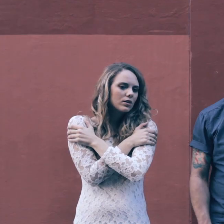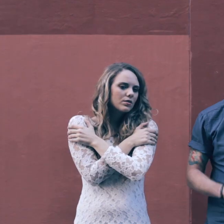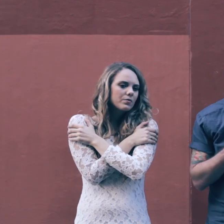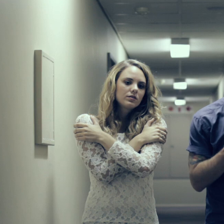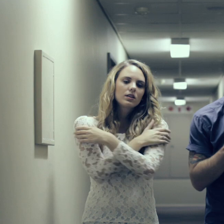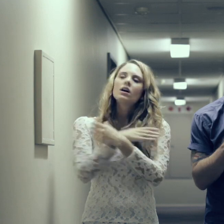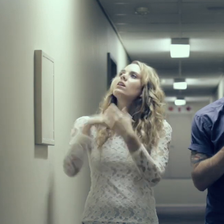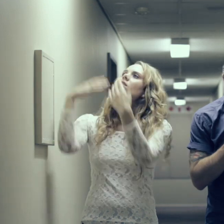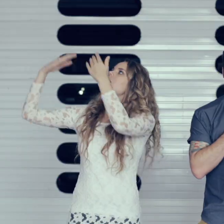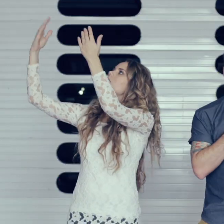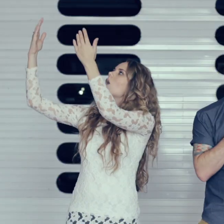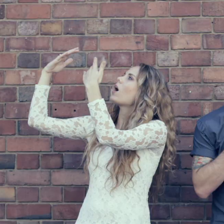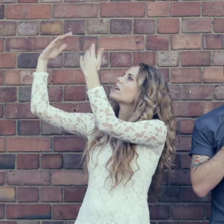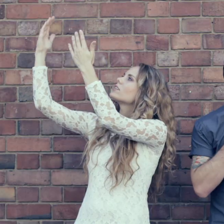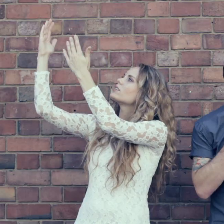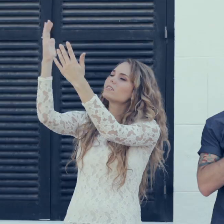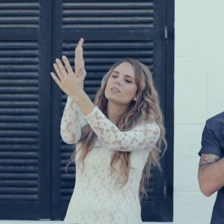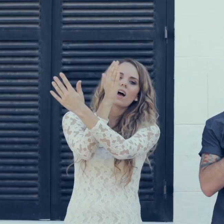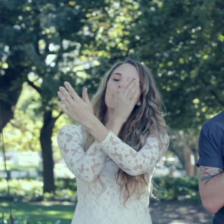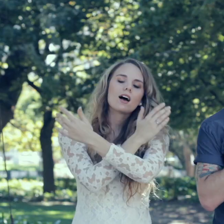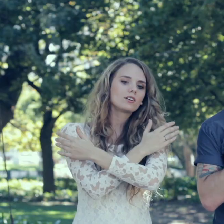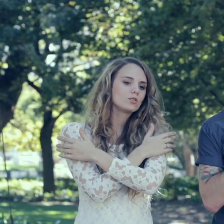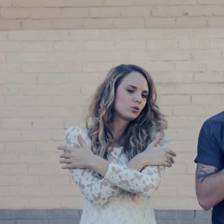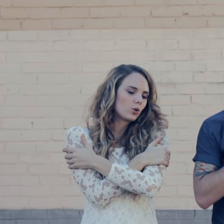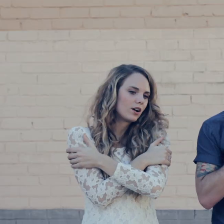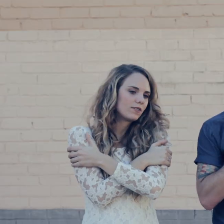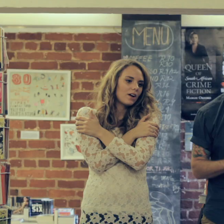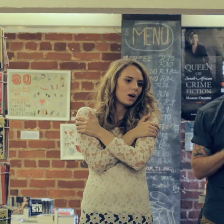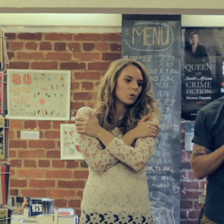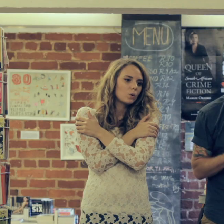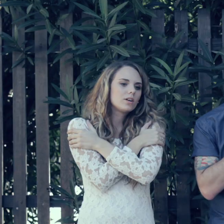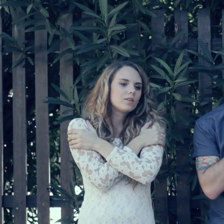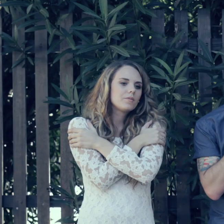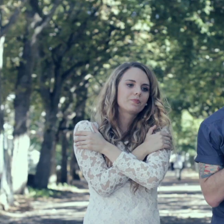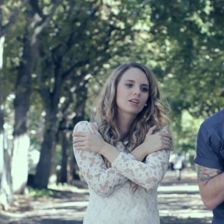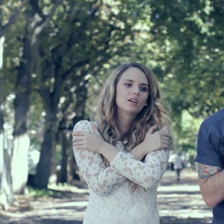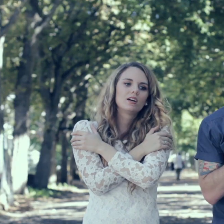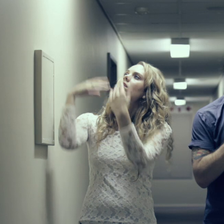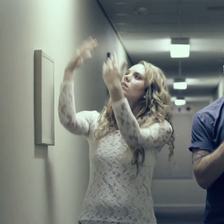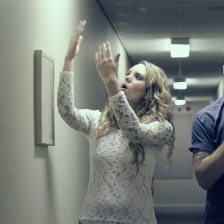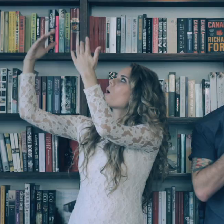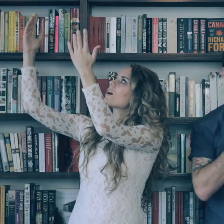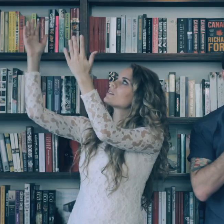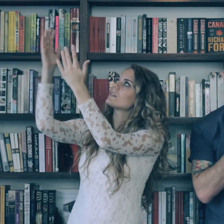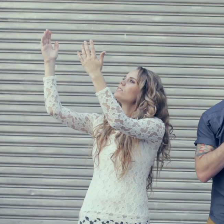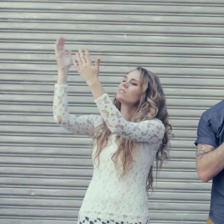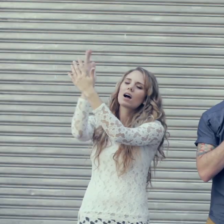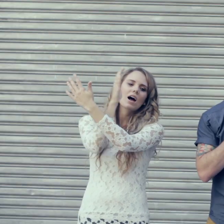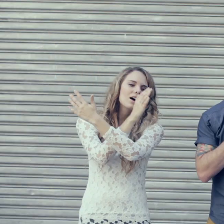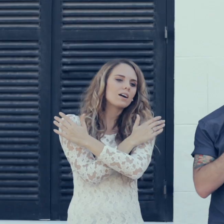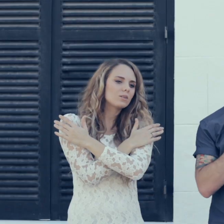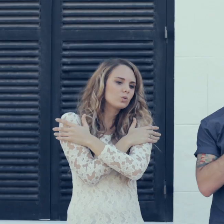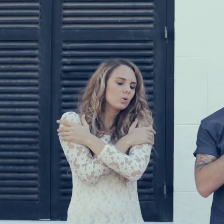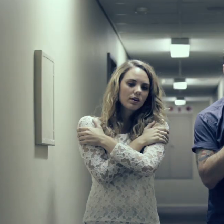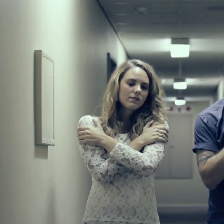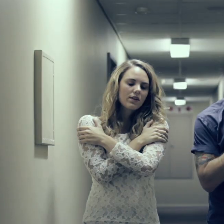toegevou. In jou hande is ek toegevou. In jou hande